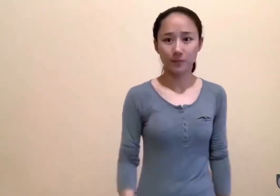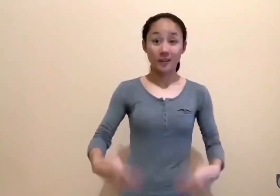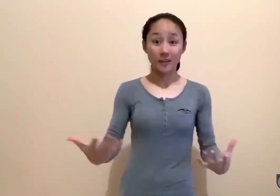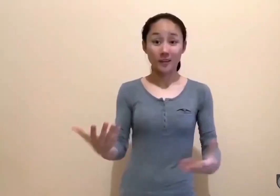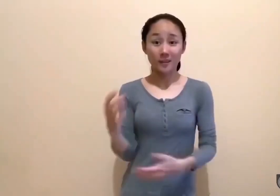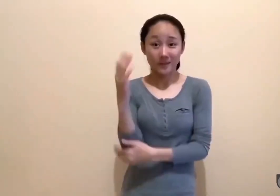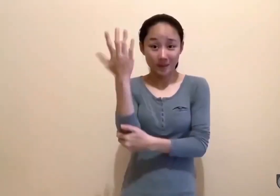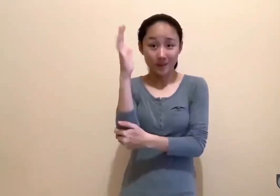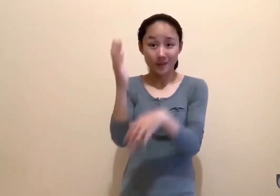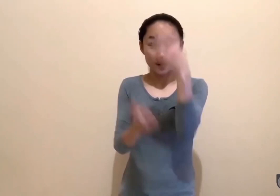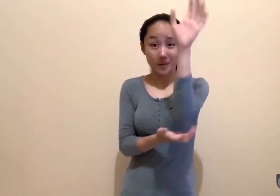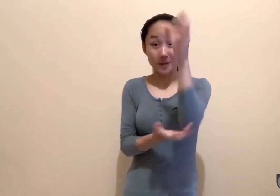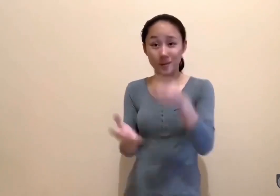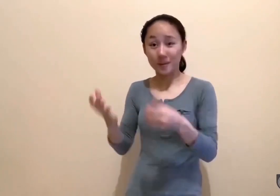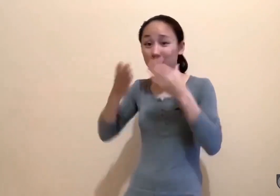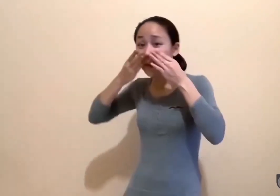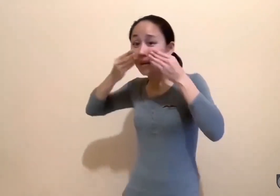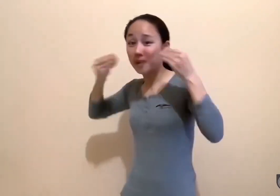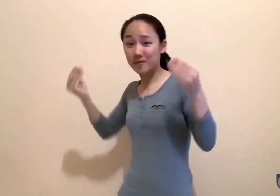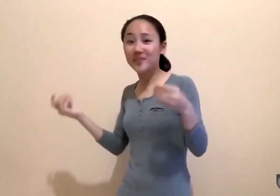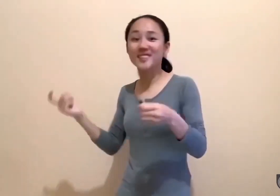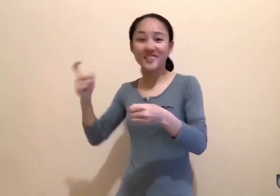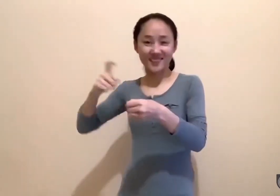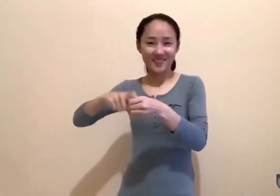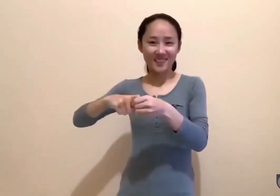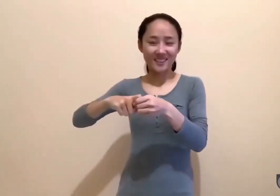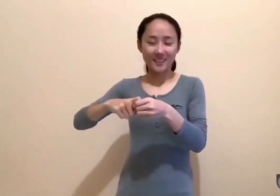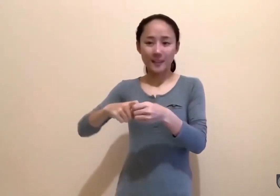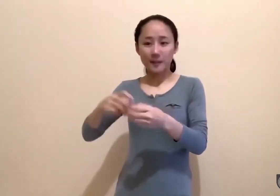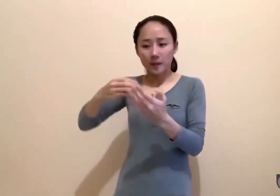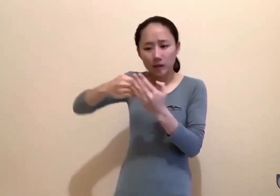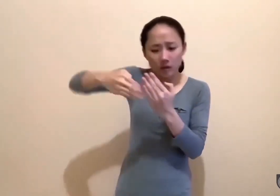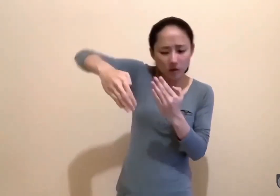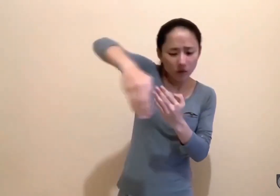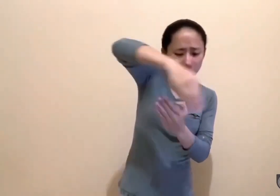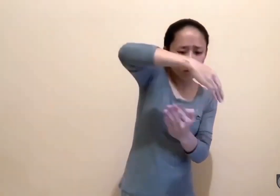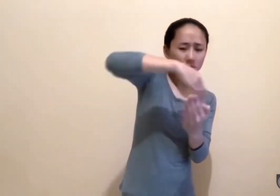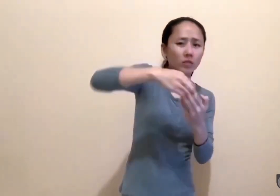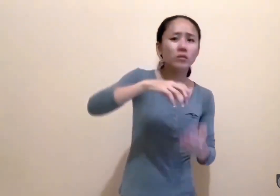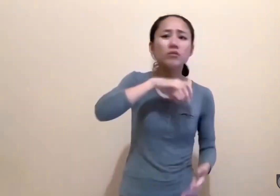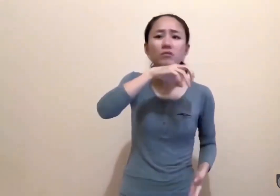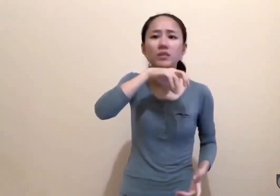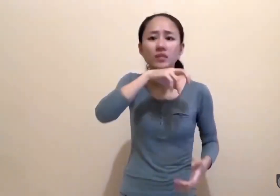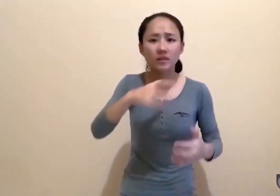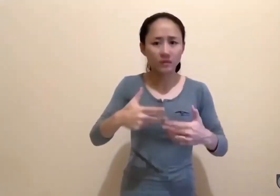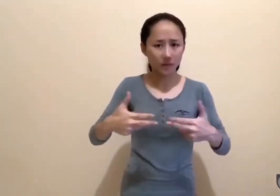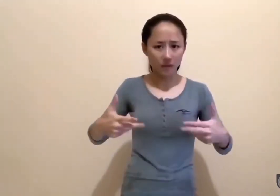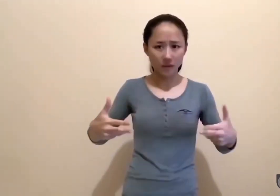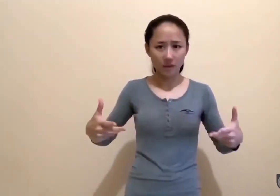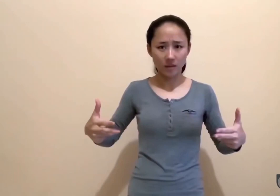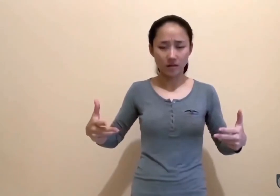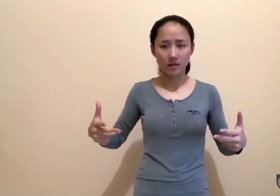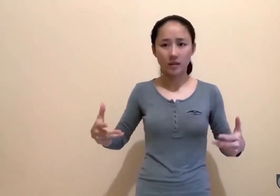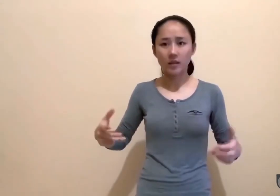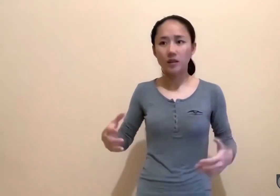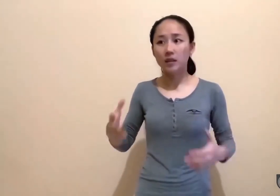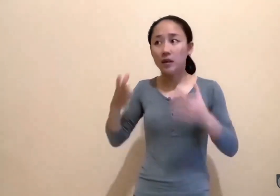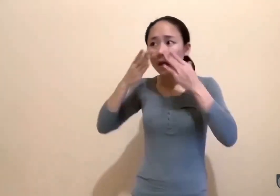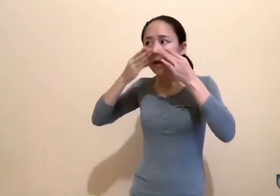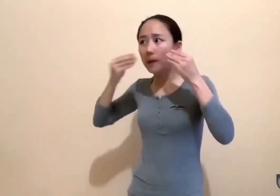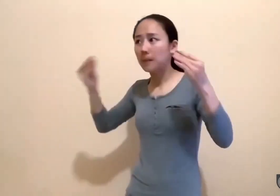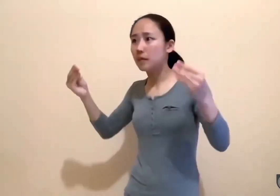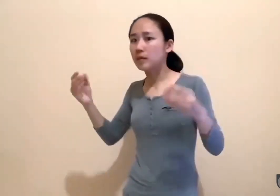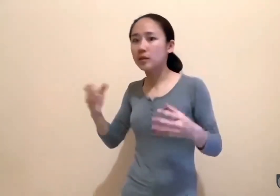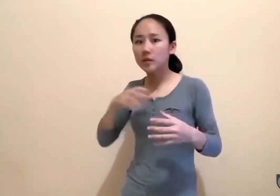animais. Então, assim que chegou na floresta, pediu desculpas e conversou